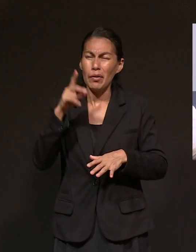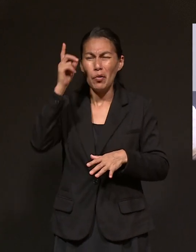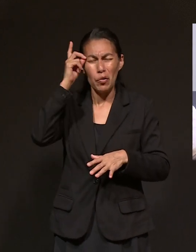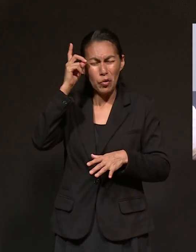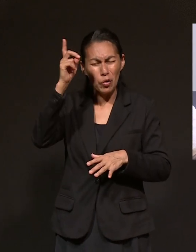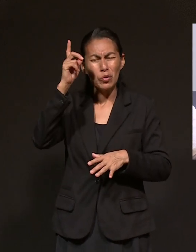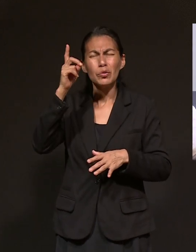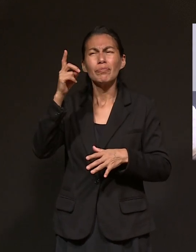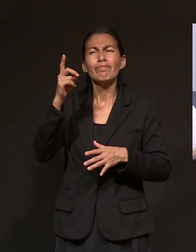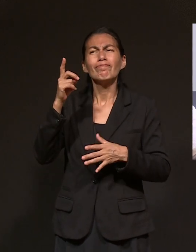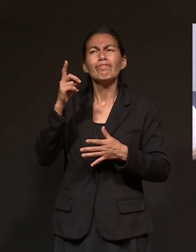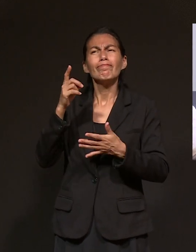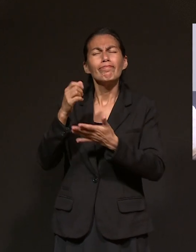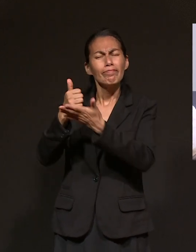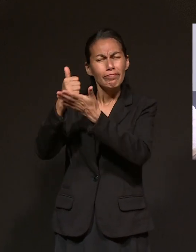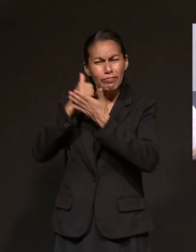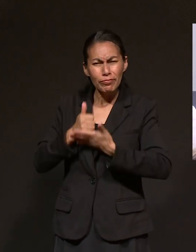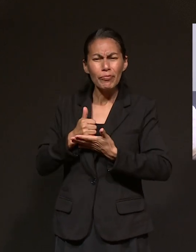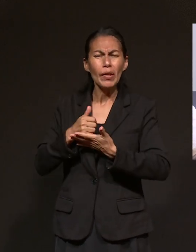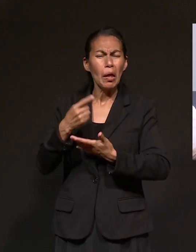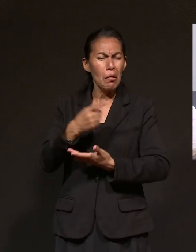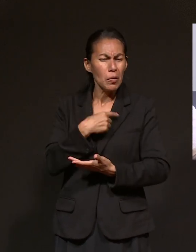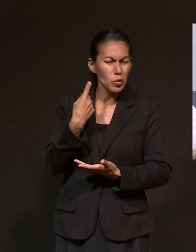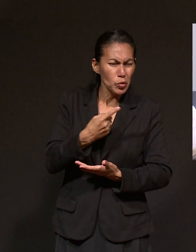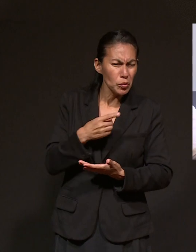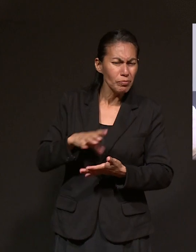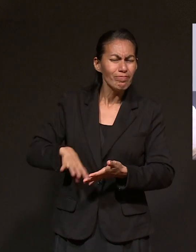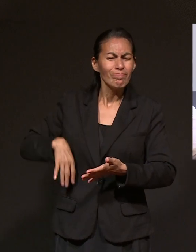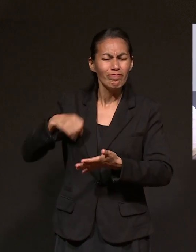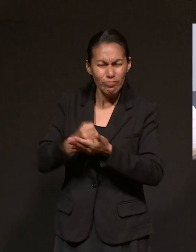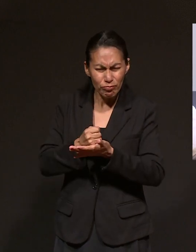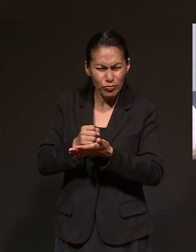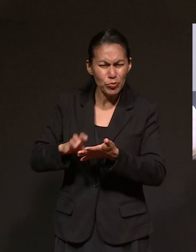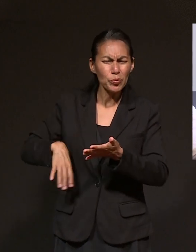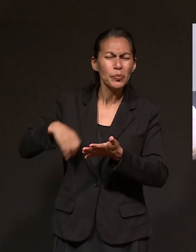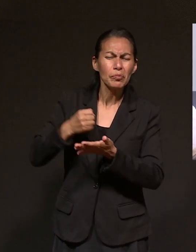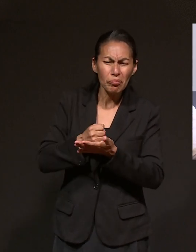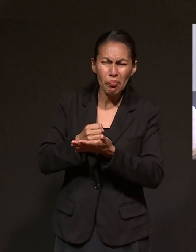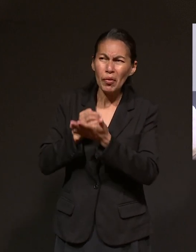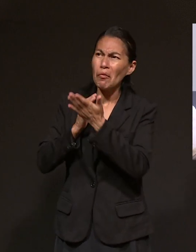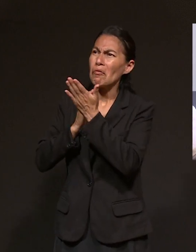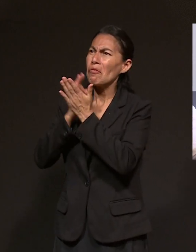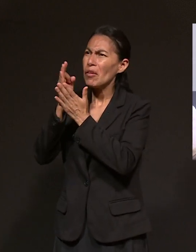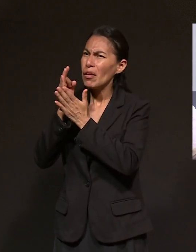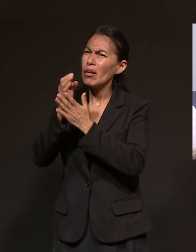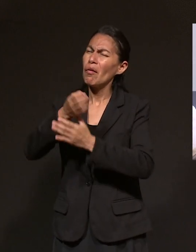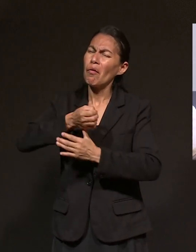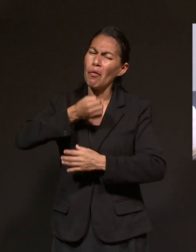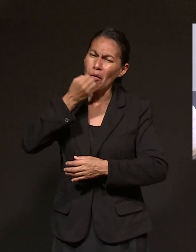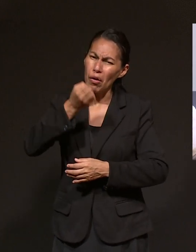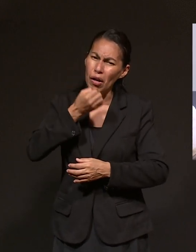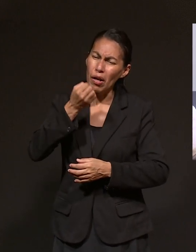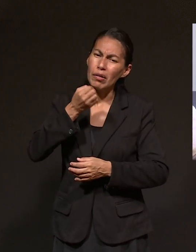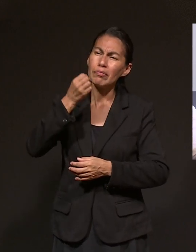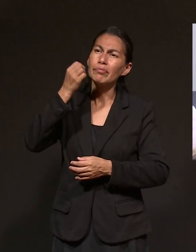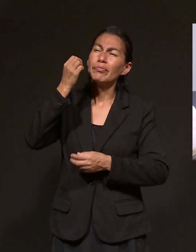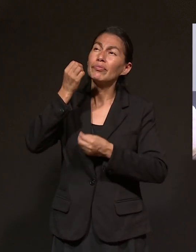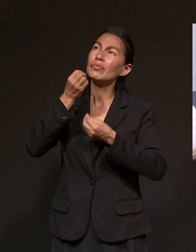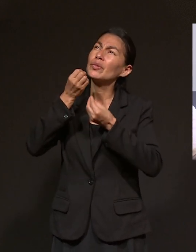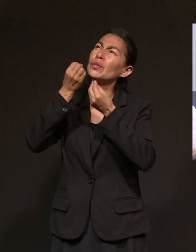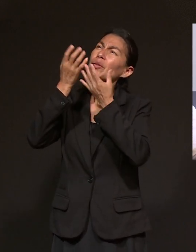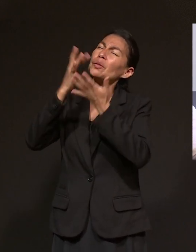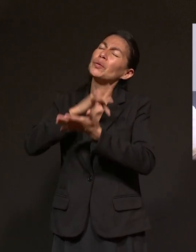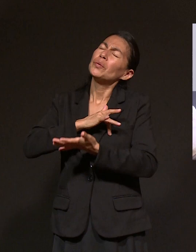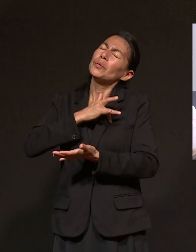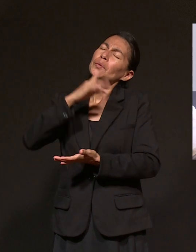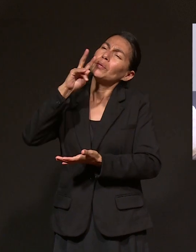se entrega a Él de corazón, Dios provee. Amén. Dios provee. Y gracias a Dios y a las respuestas,